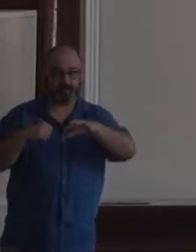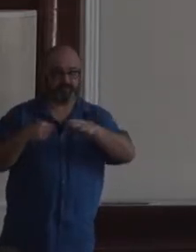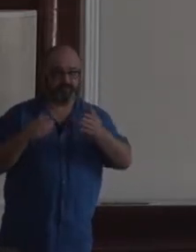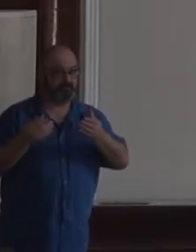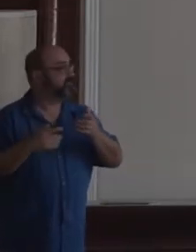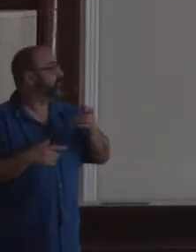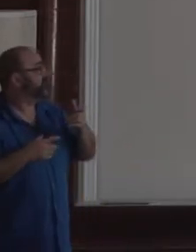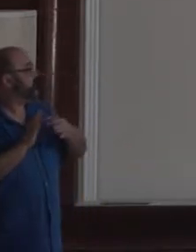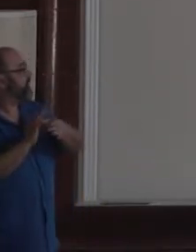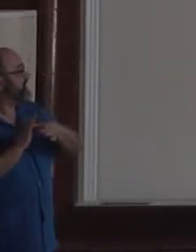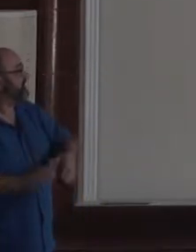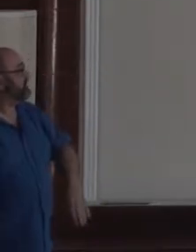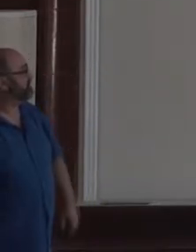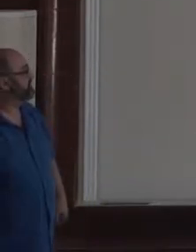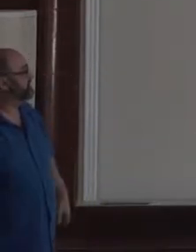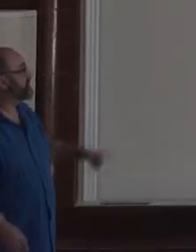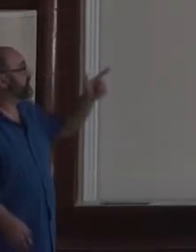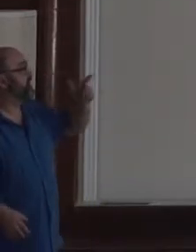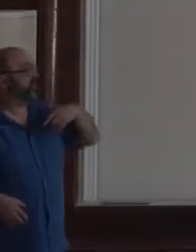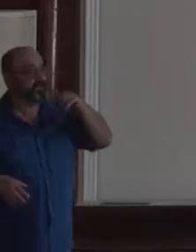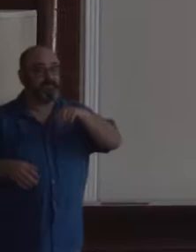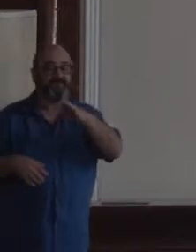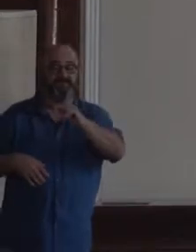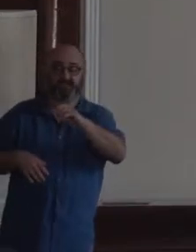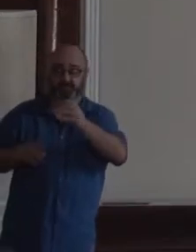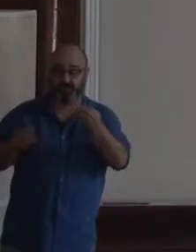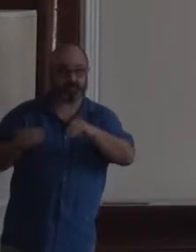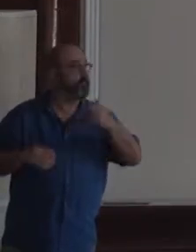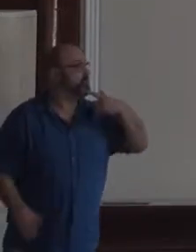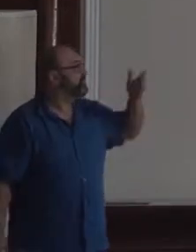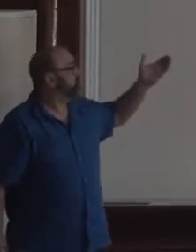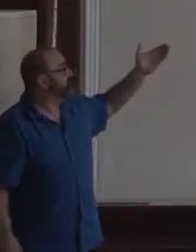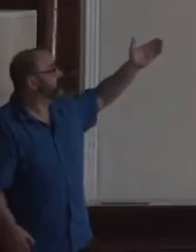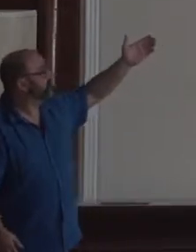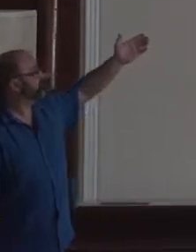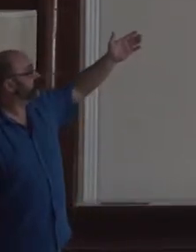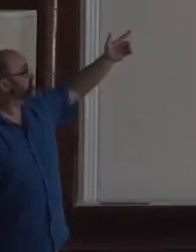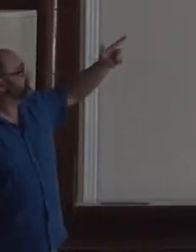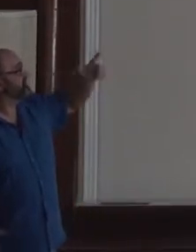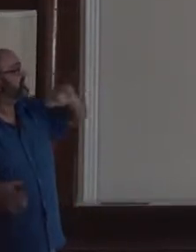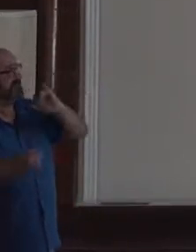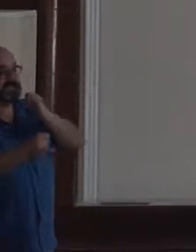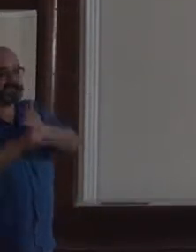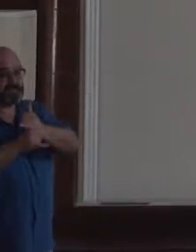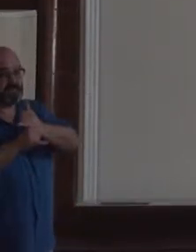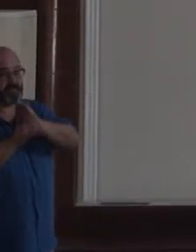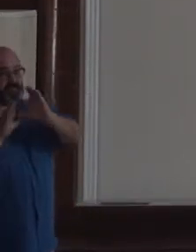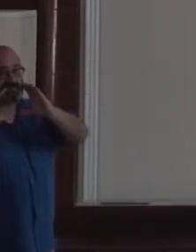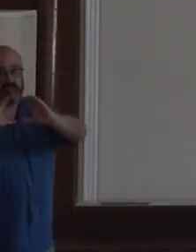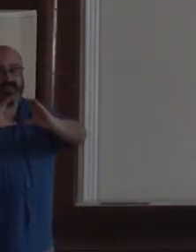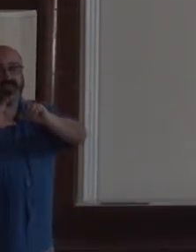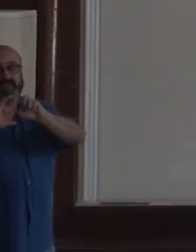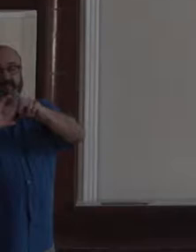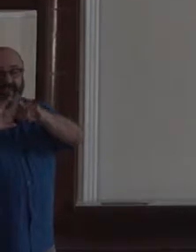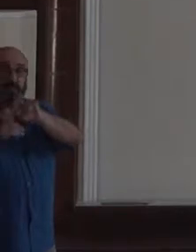collaborateur. Donc j'ai juste dans ma fixture ici à définir une fausse classe API qui va pas réellement